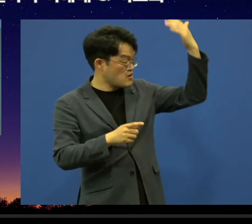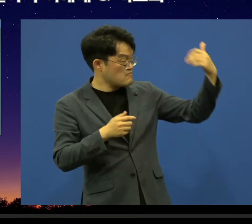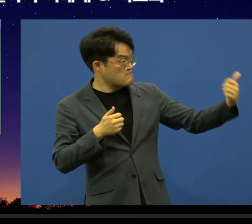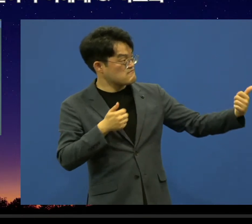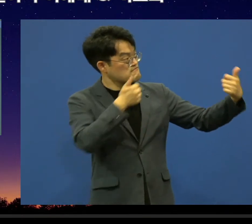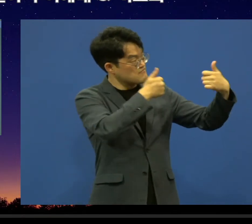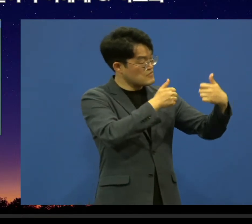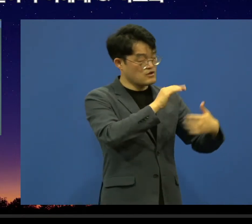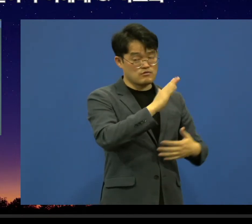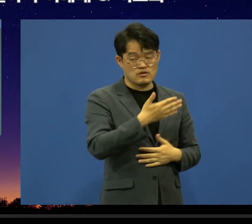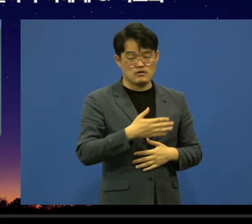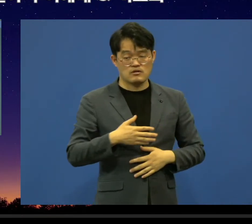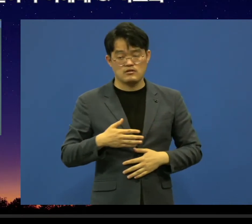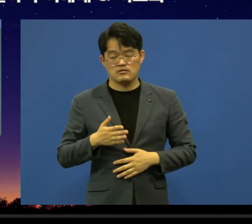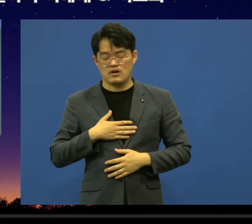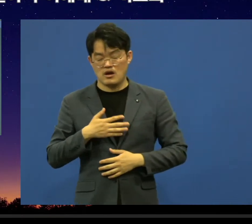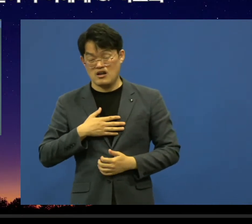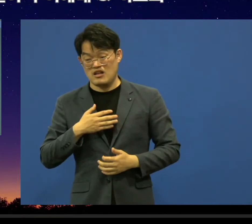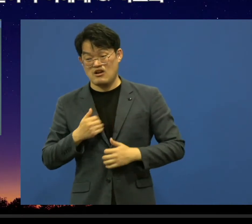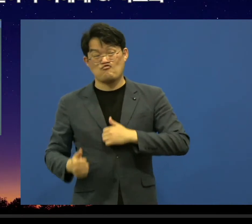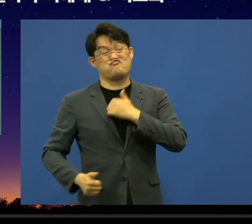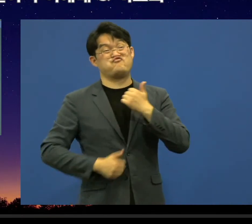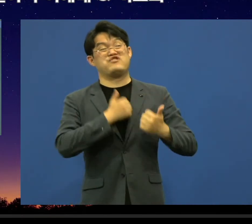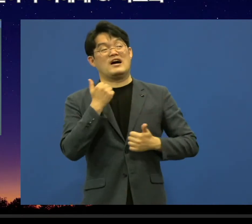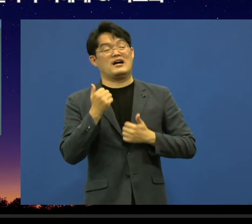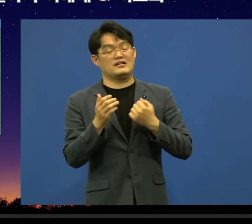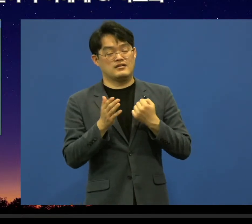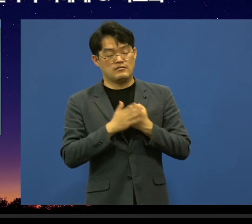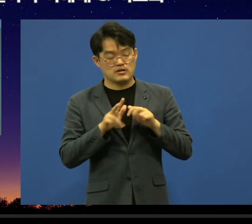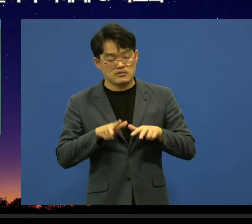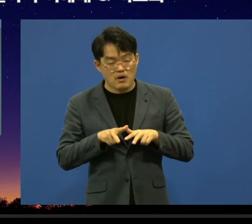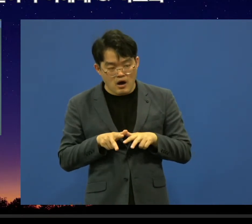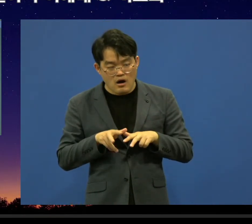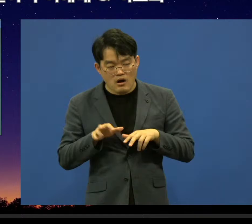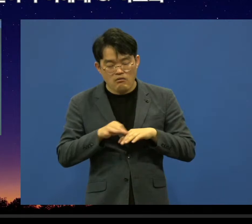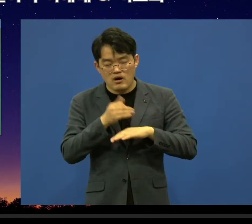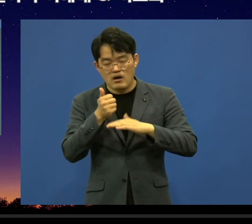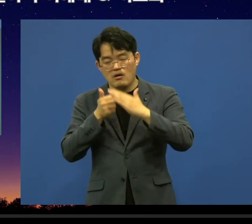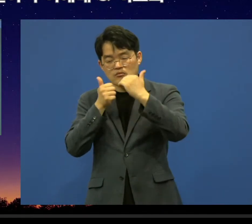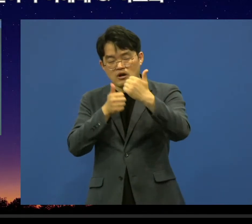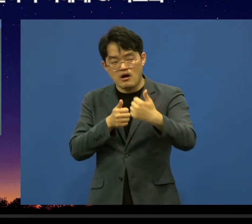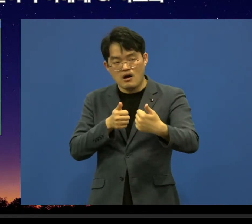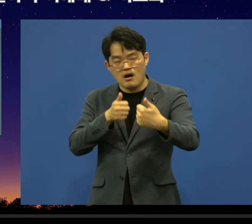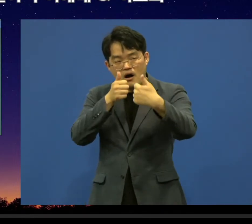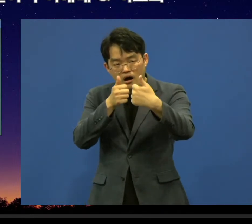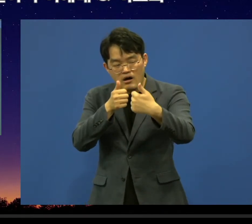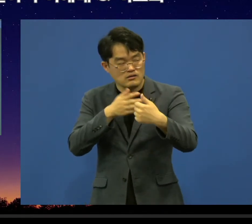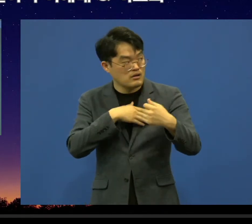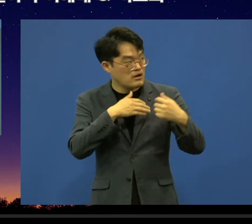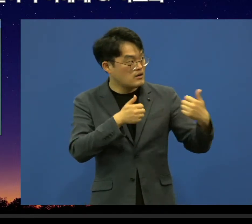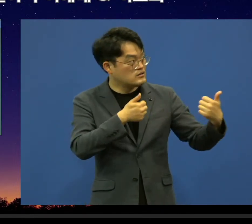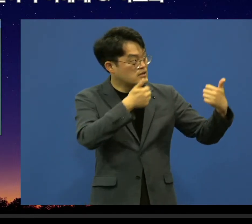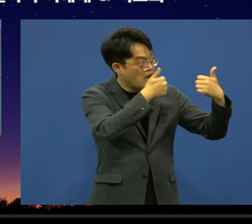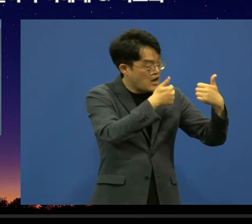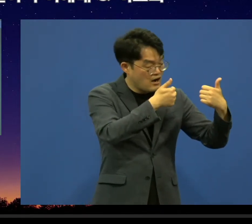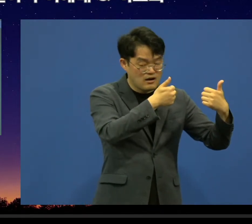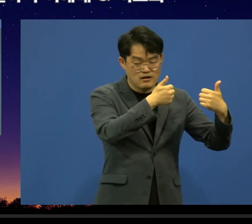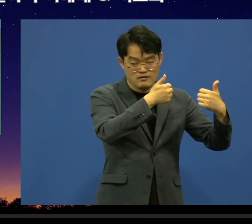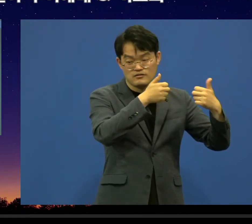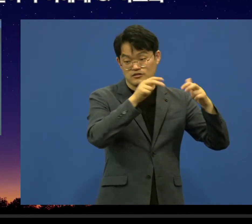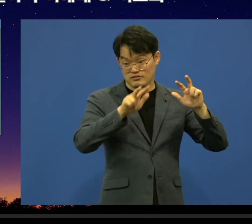괜히 화를 내서 지금 왕 앞에까지 서게 되고 골리앗 앞에까지 이제 서게